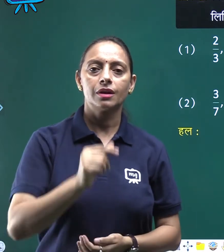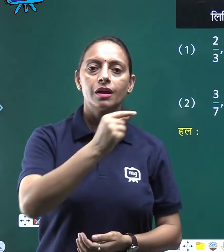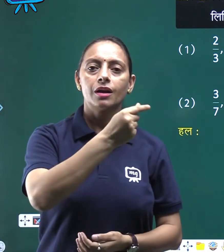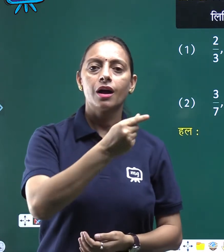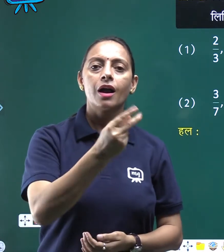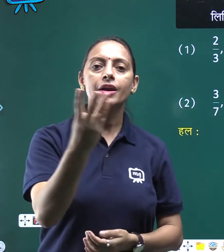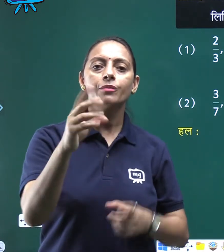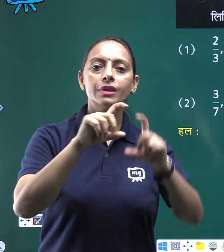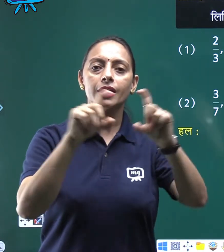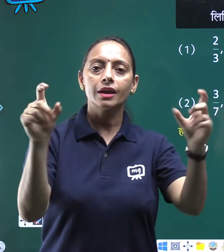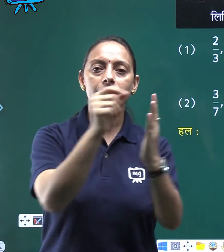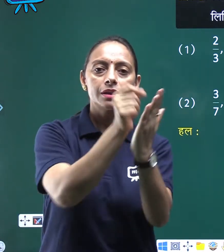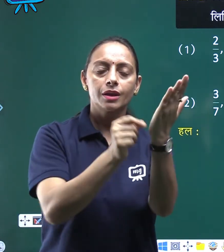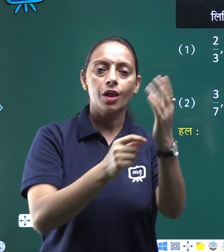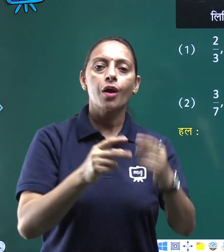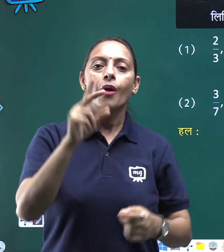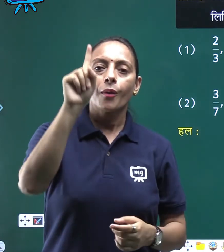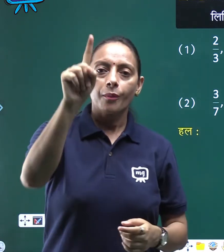निम्नलिखित भिन्नों को